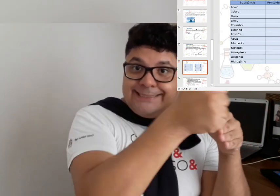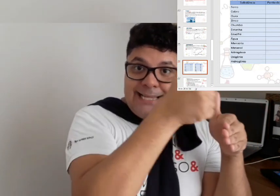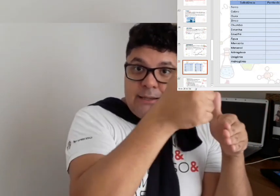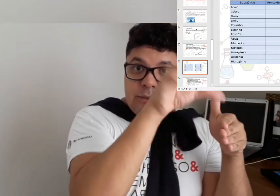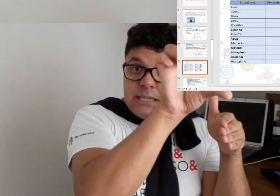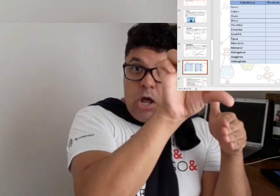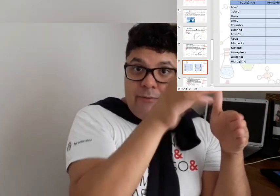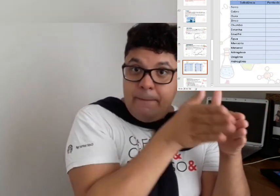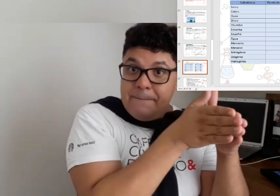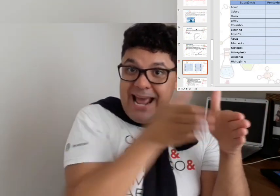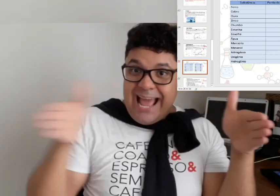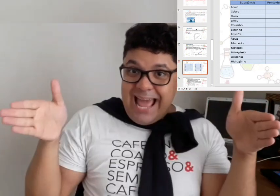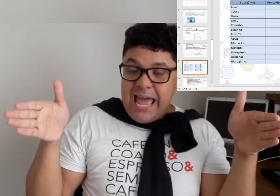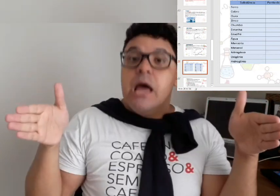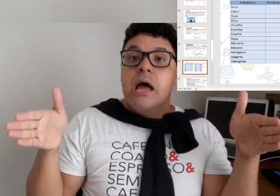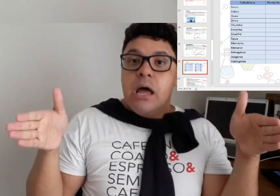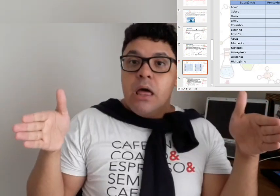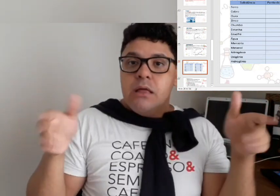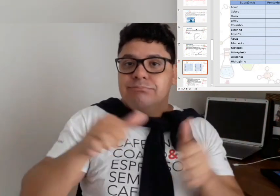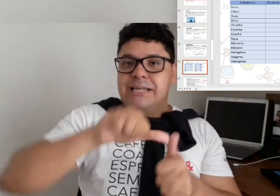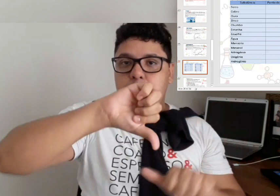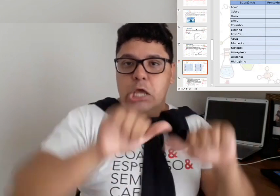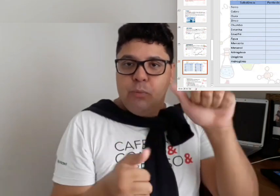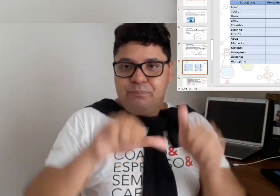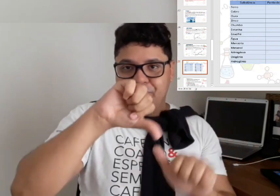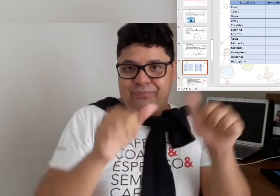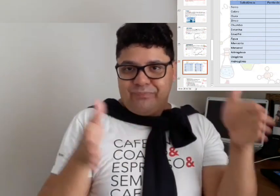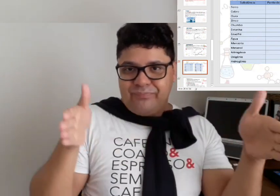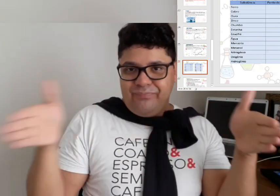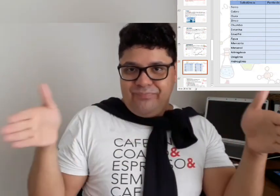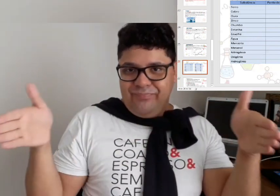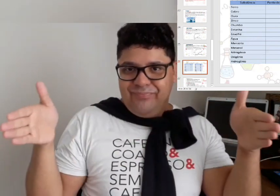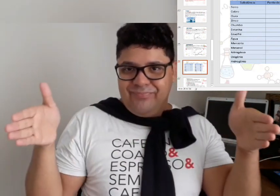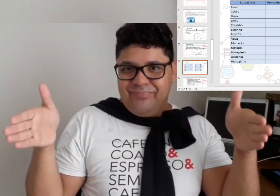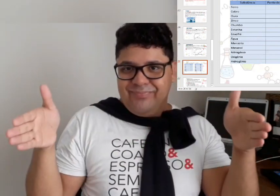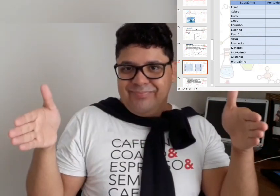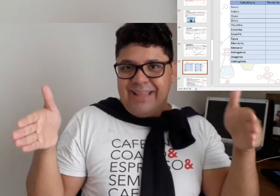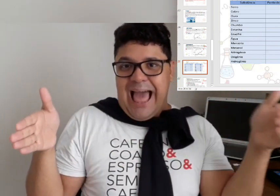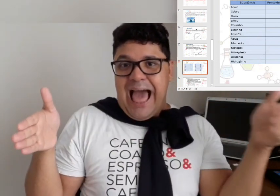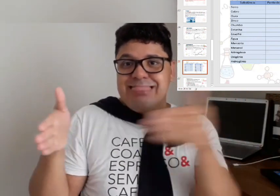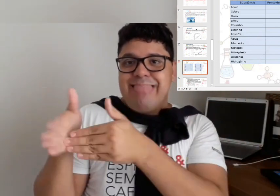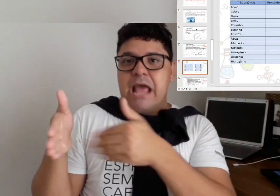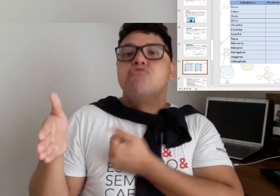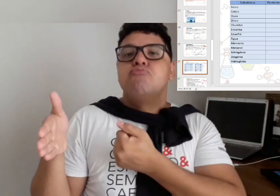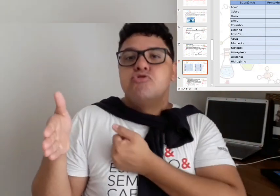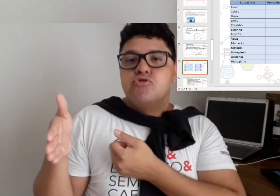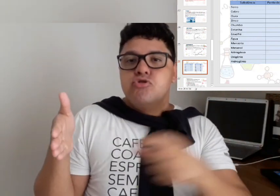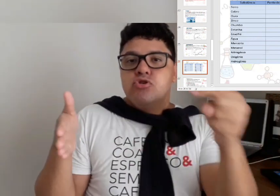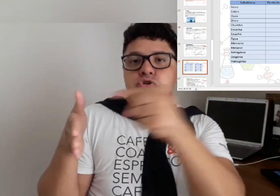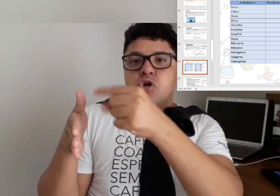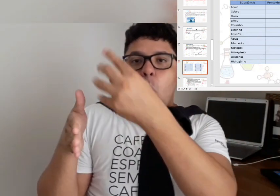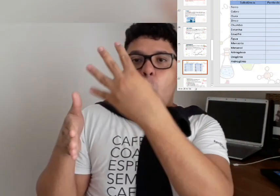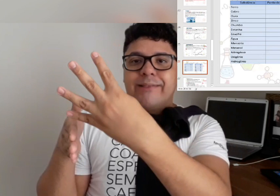líquido. Certo? Agora, a temperatura de ebulição do enxofre, ó. Acima de 119, ele está líquido. Até